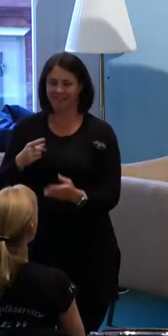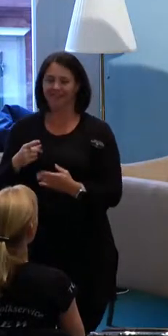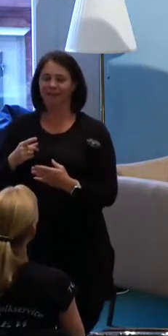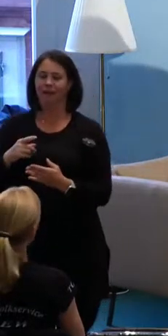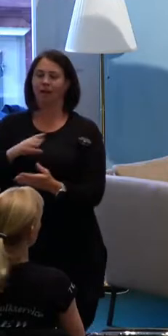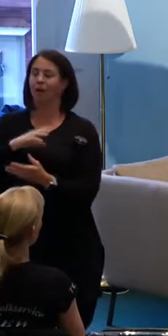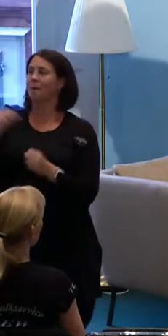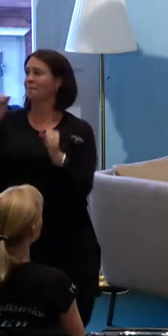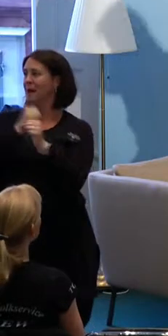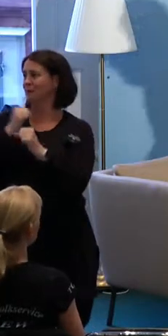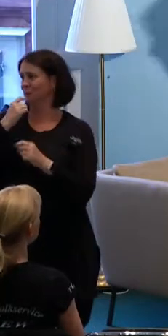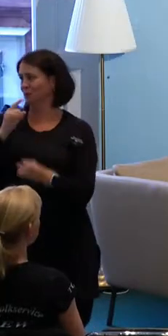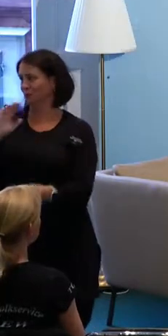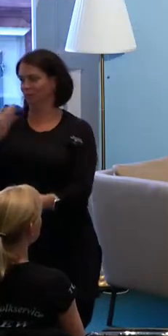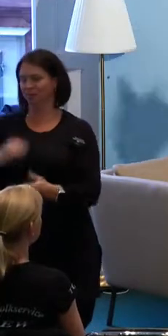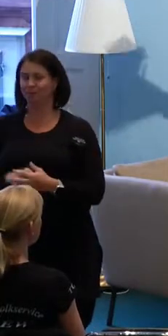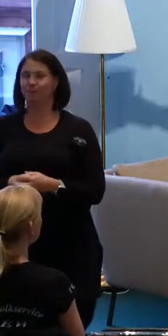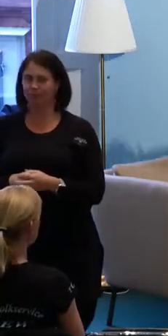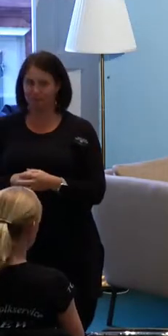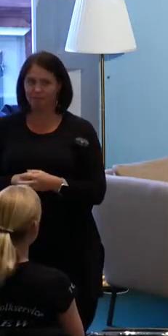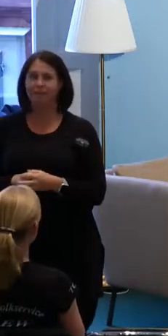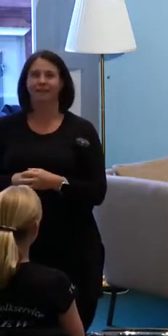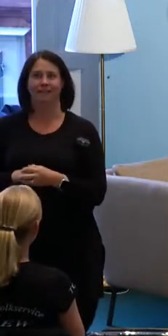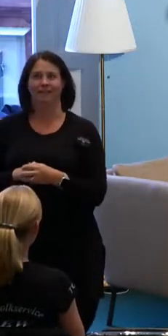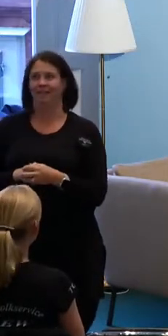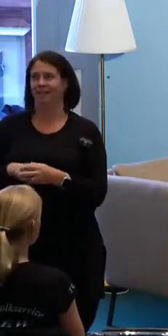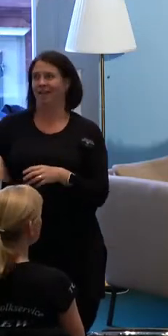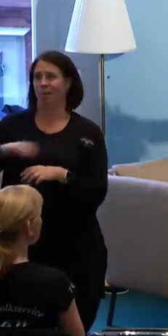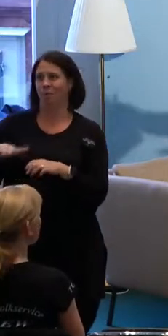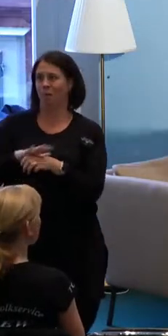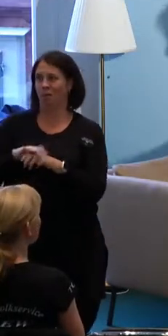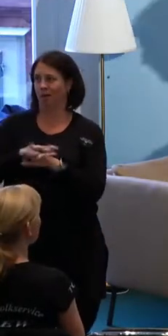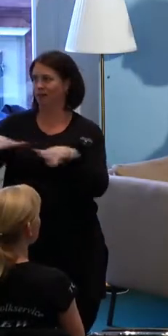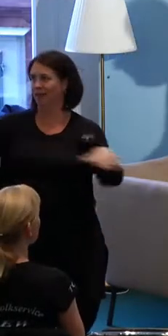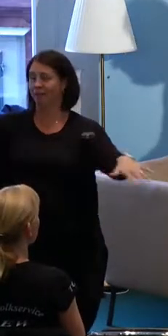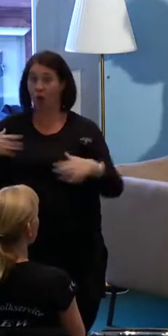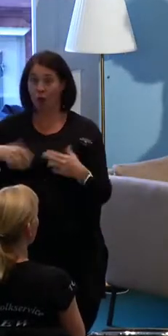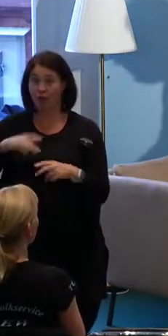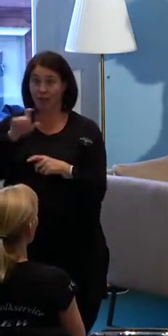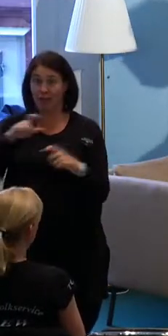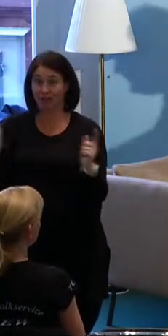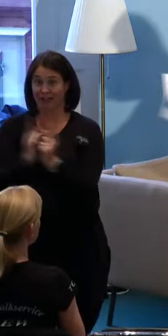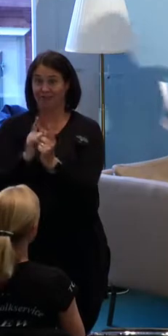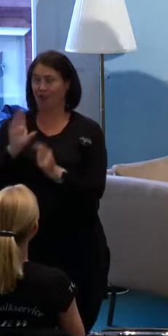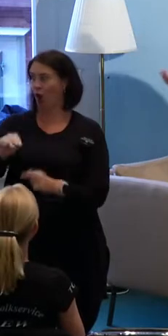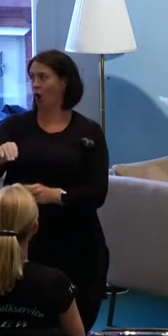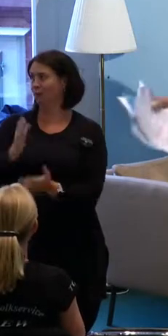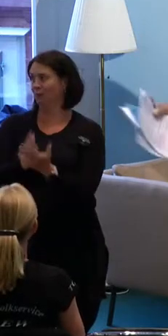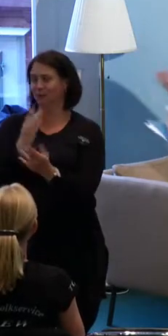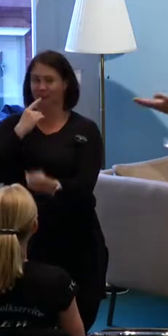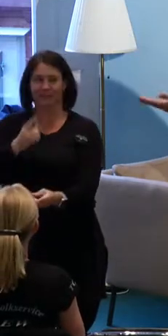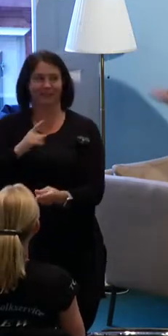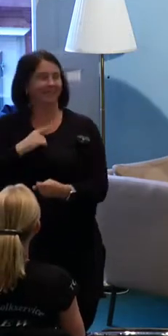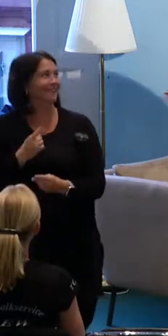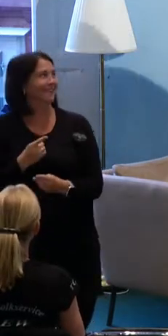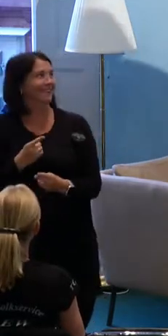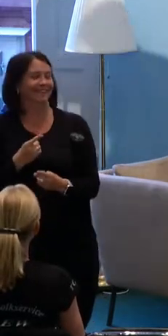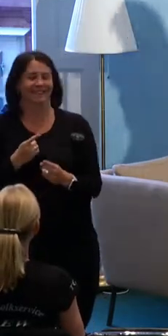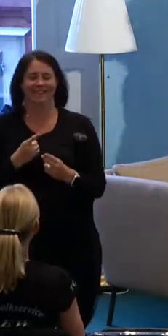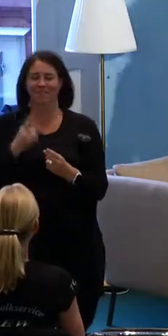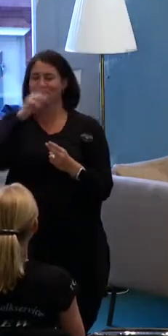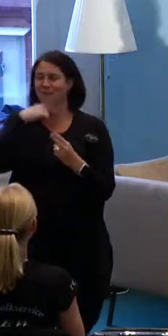Almedalen? Massor. Branschen översvämmas. Har ni någon branschträff? Gud, vilken metanivå detta blir när du får